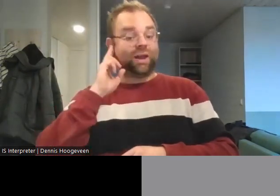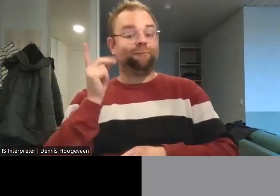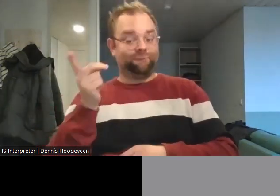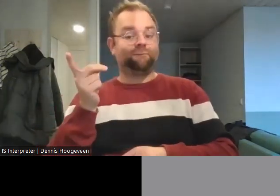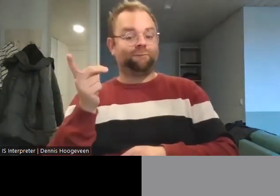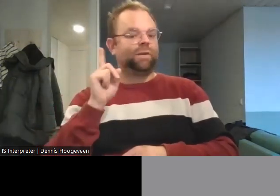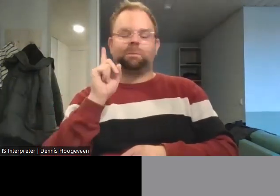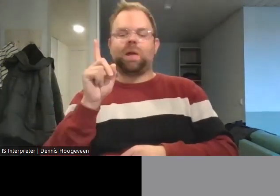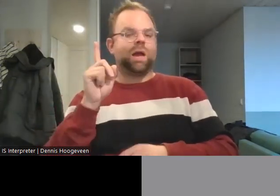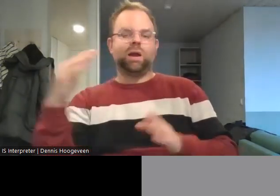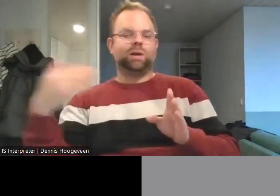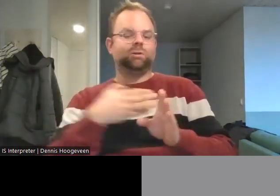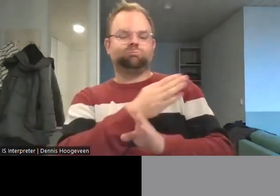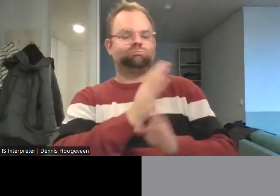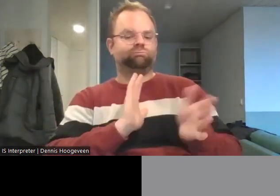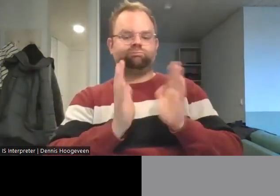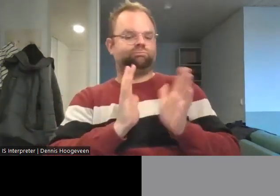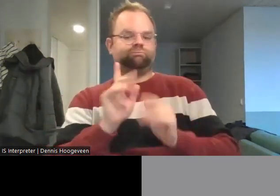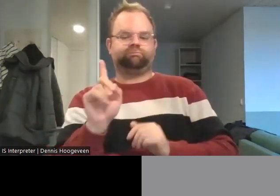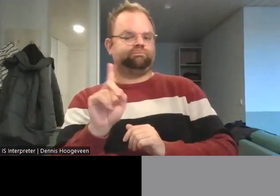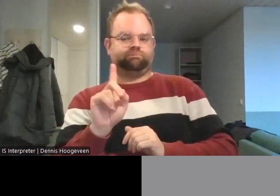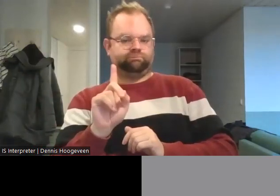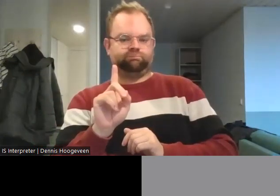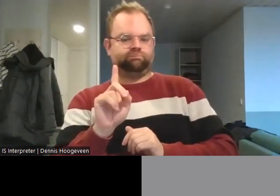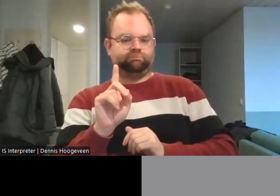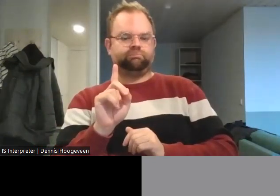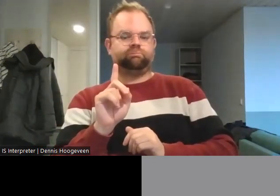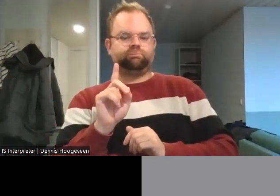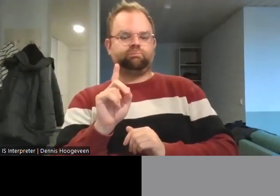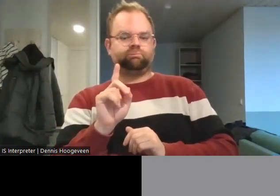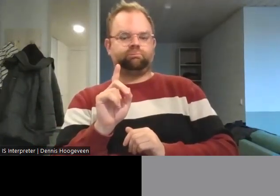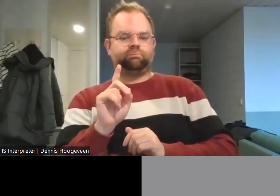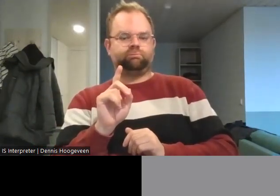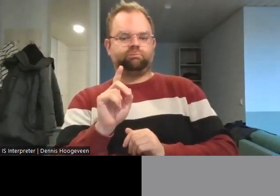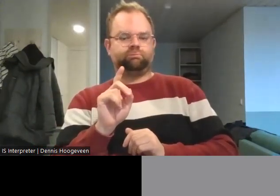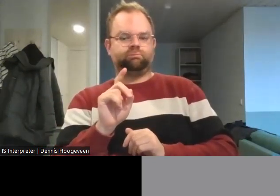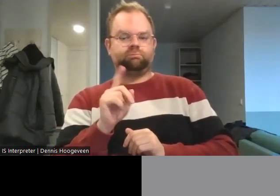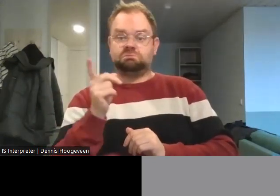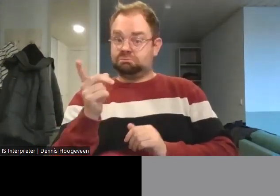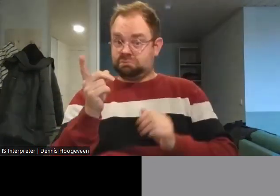Alors, si possible, Caroline, si possible, on peut utiliser le signe de